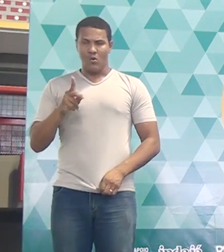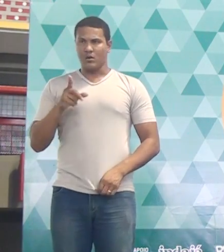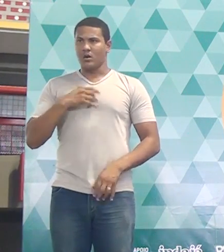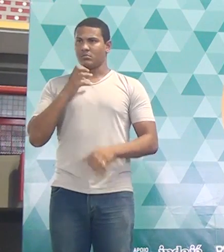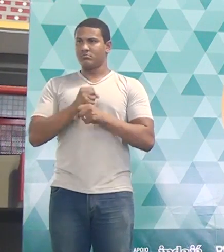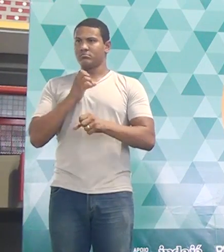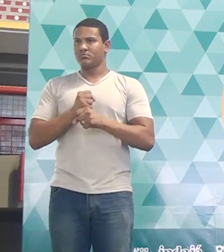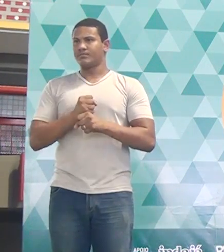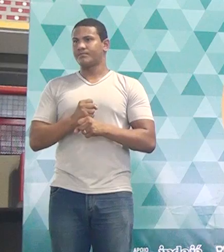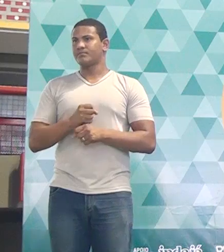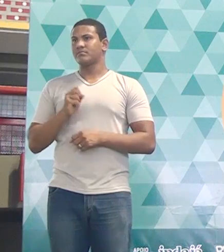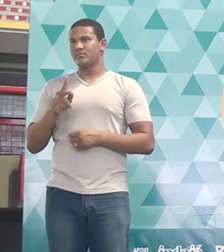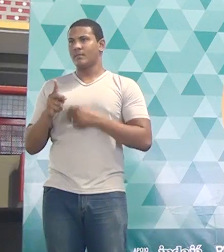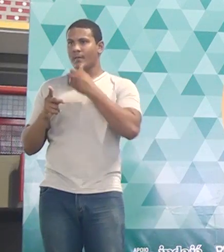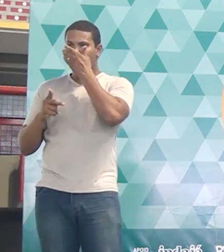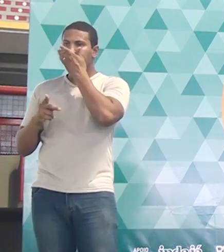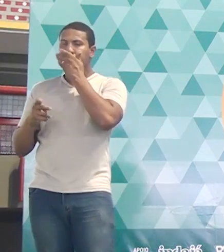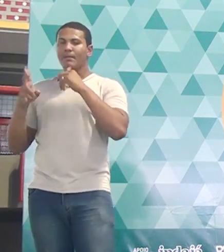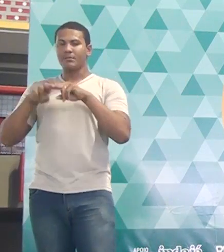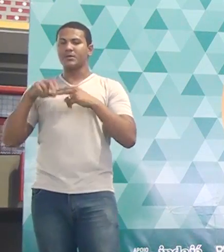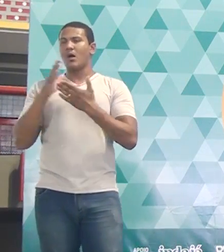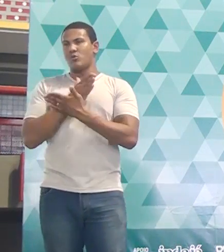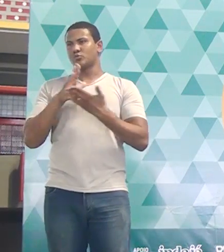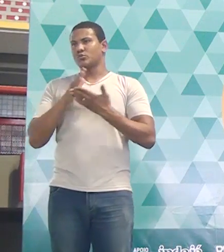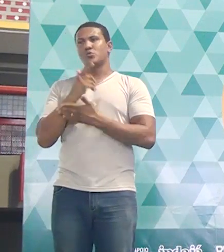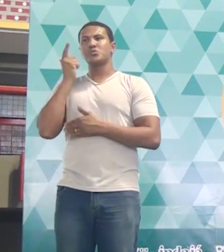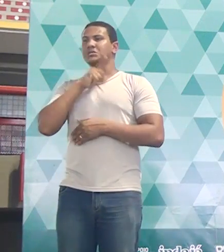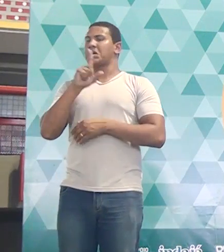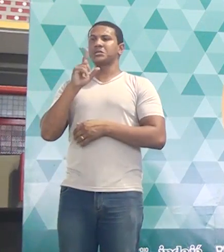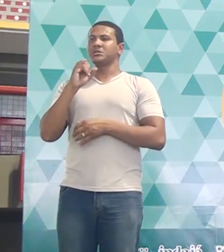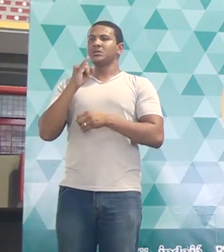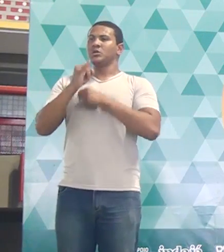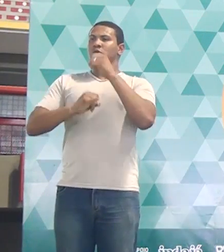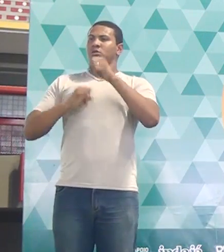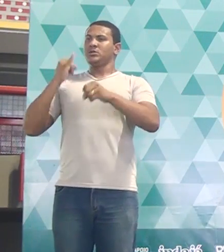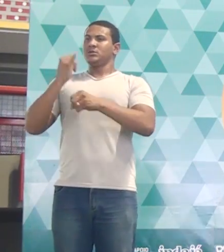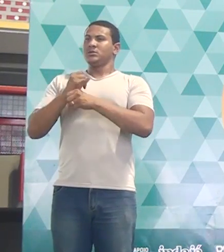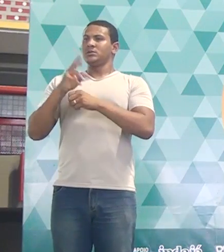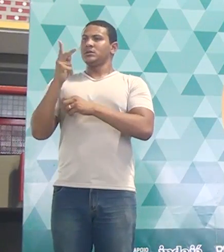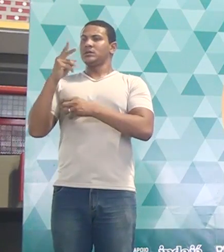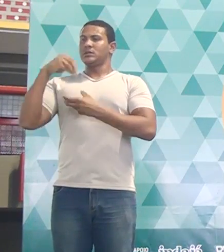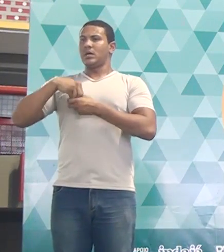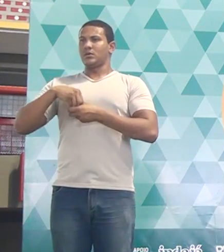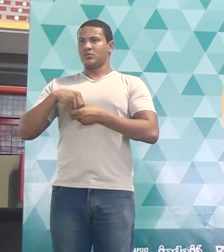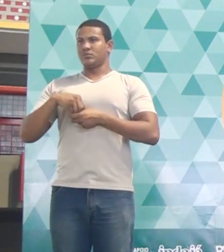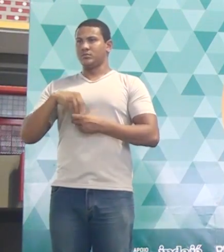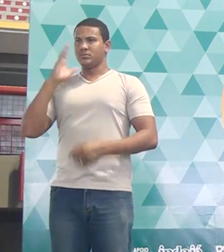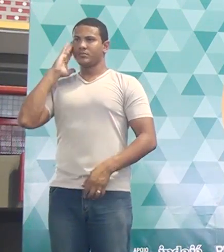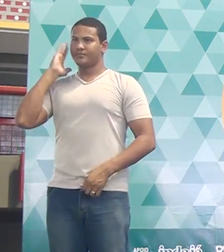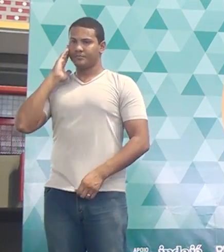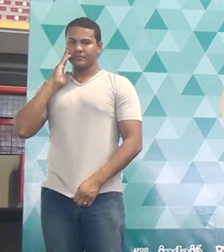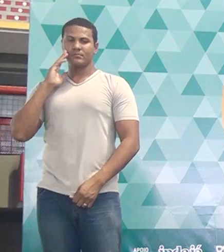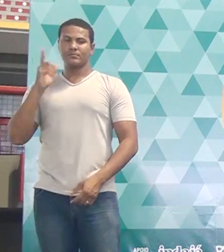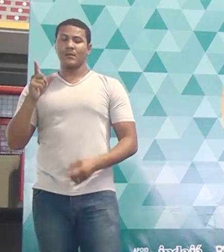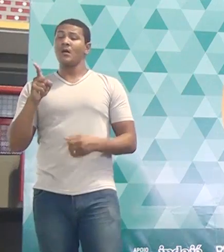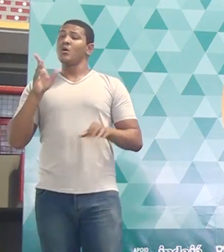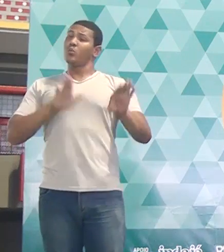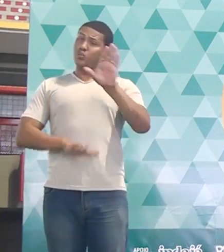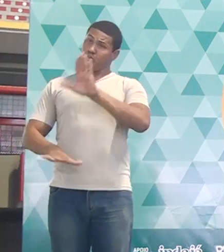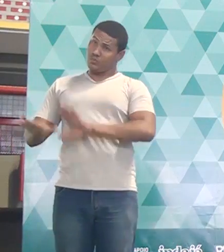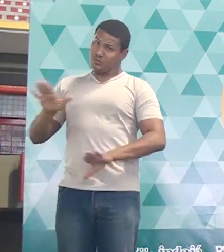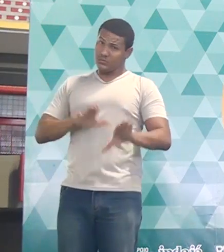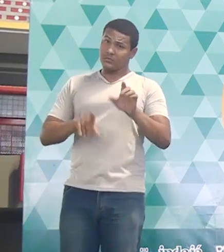não conseguem ionizar todos os hidrogênios, que são esses 2. Então cuidado com esses 2 aí. E cuidado também com